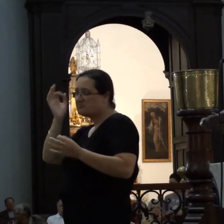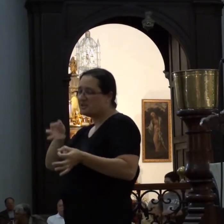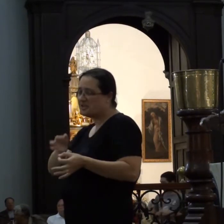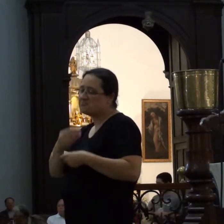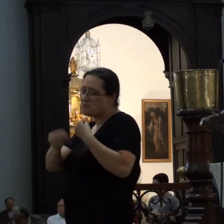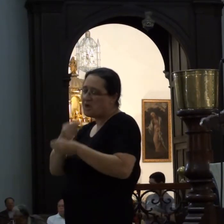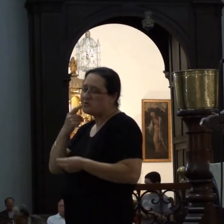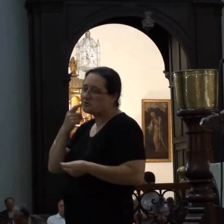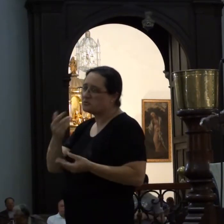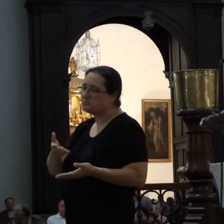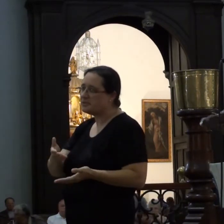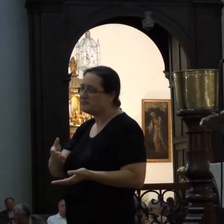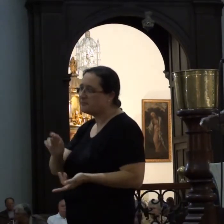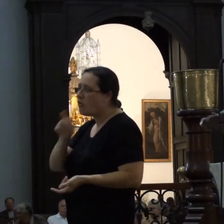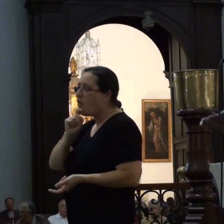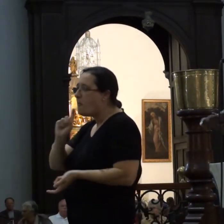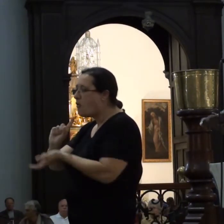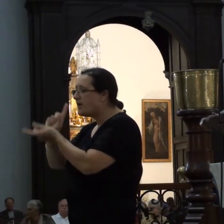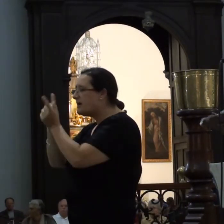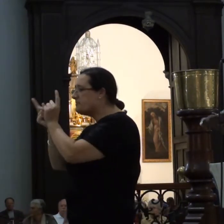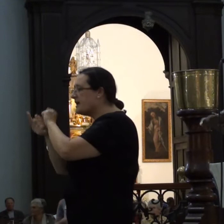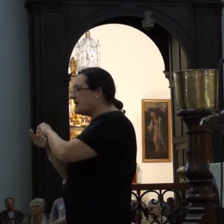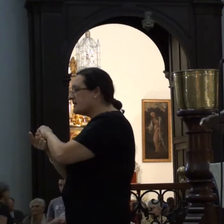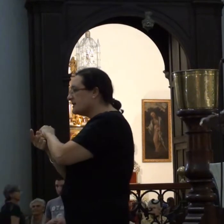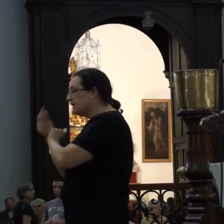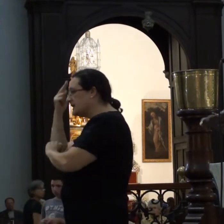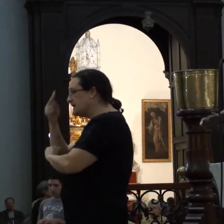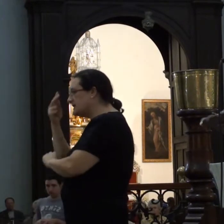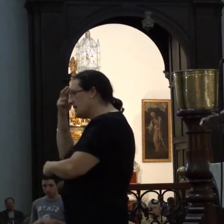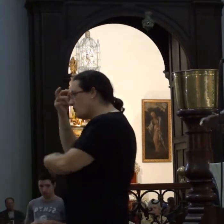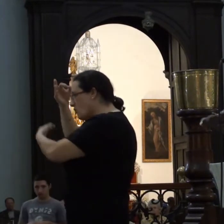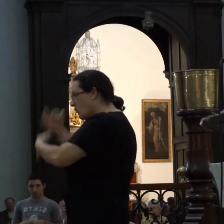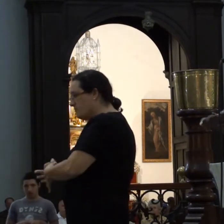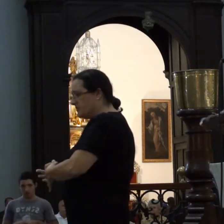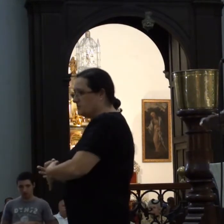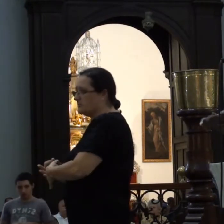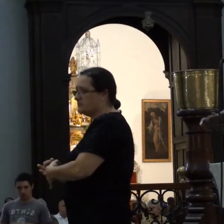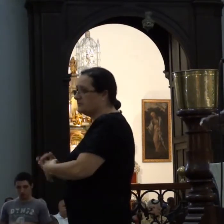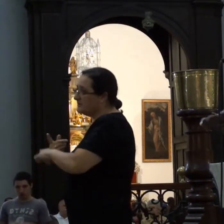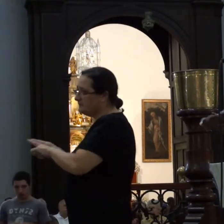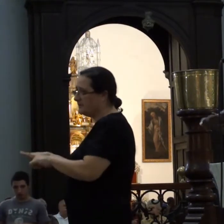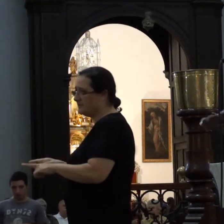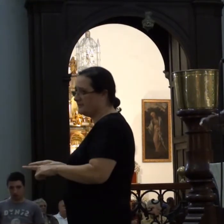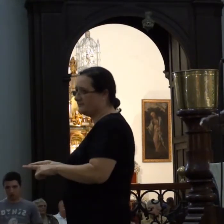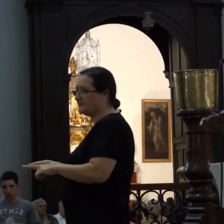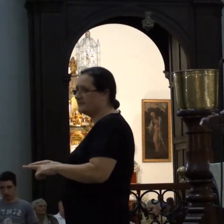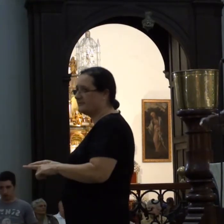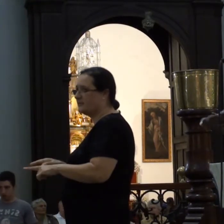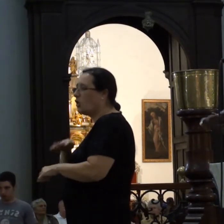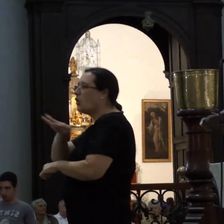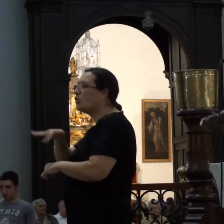un cristianismo de contención a un cristianismo de convicción donde hagamos